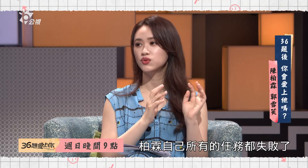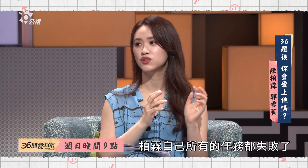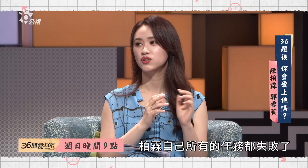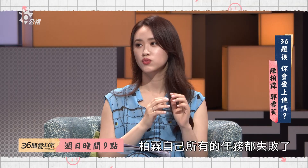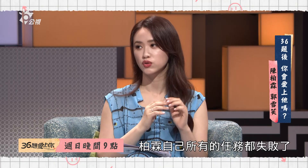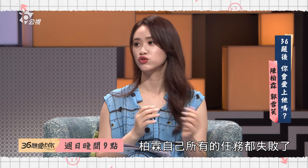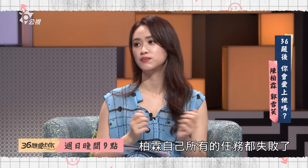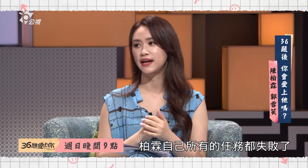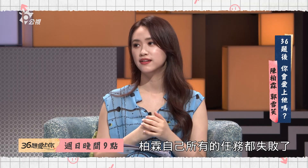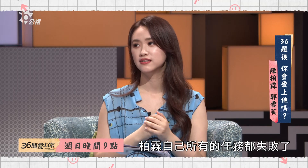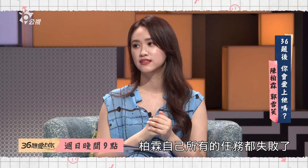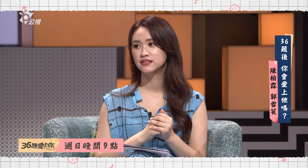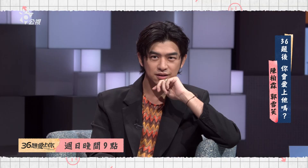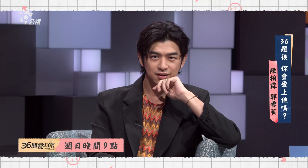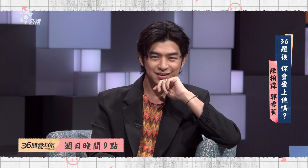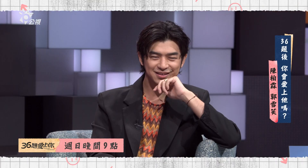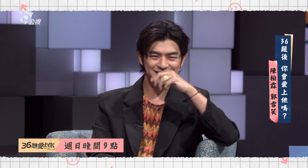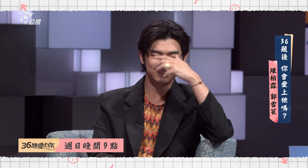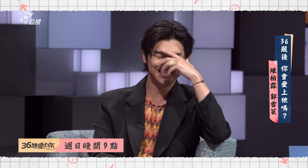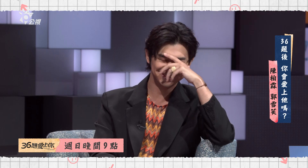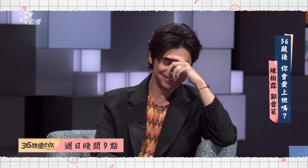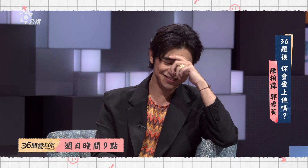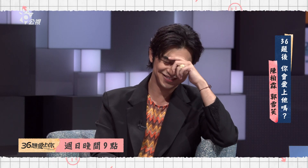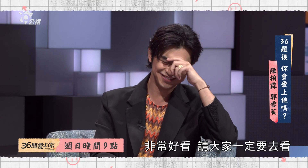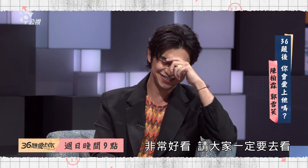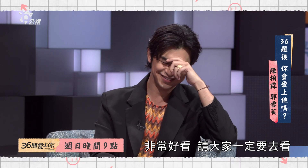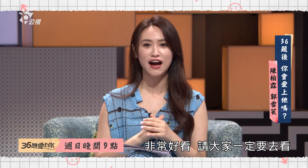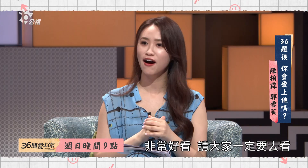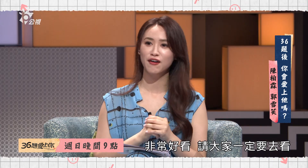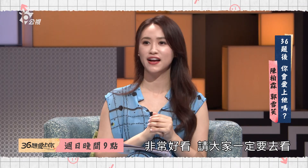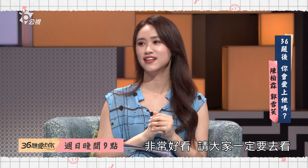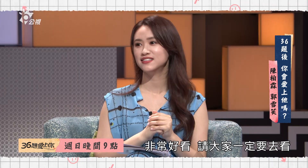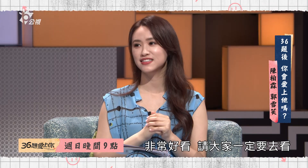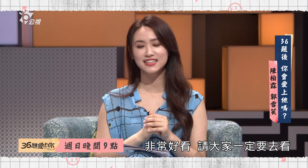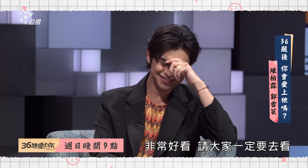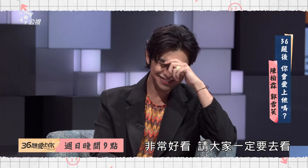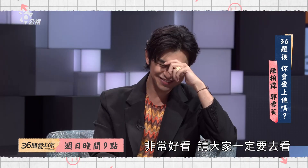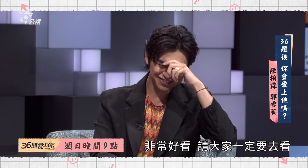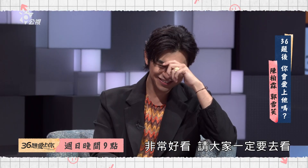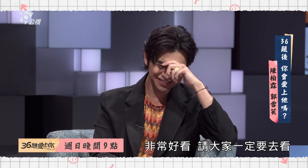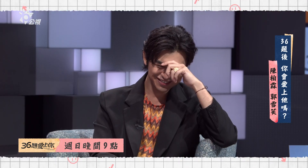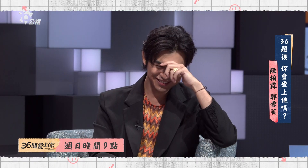有的任务都失败了，非常好看，请大家一定要去看。